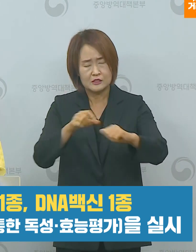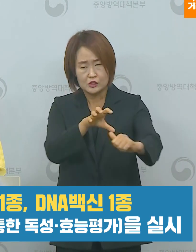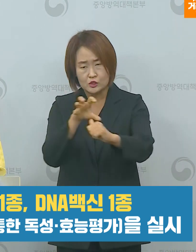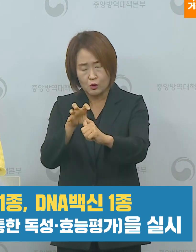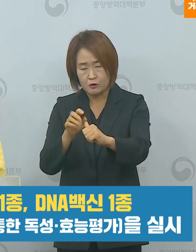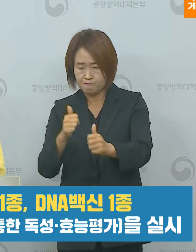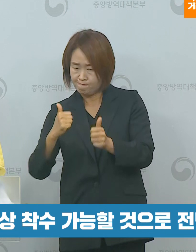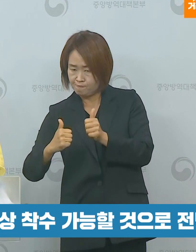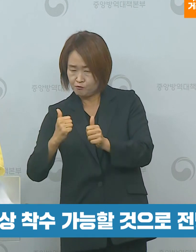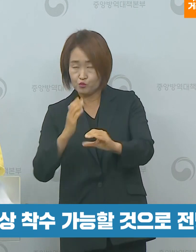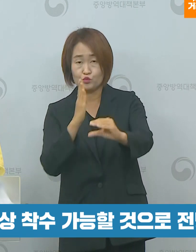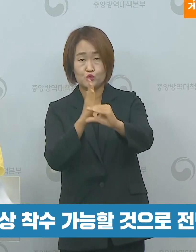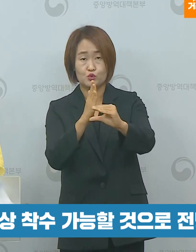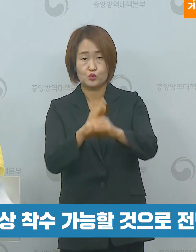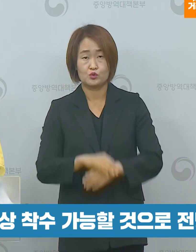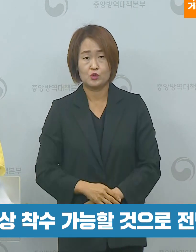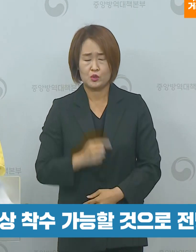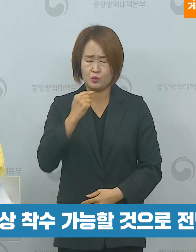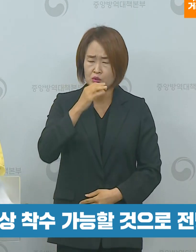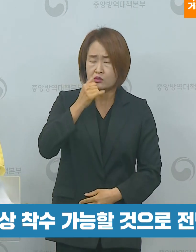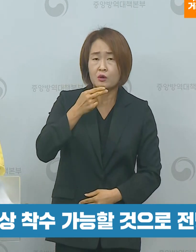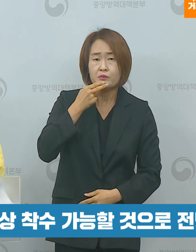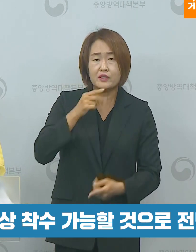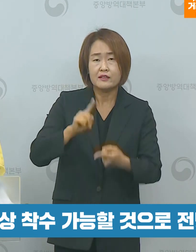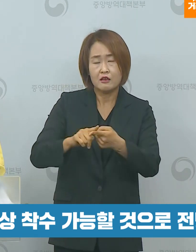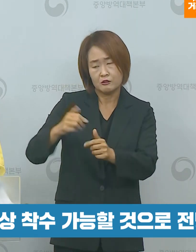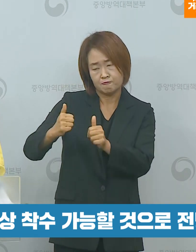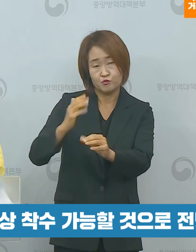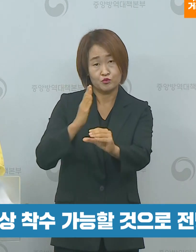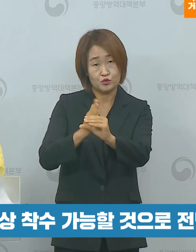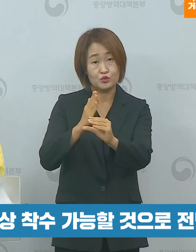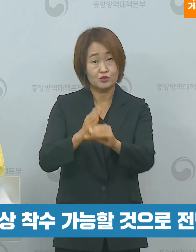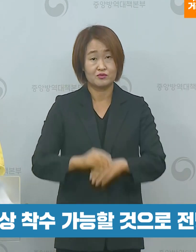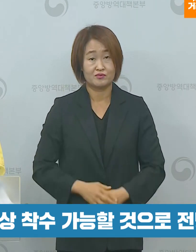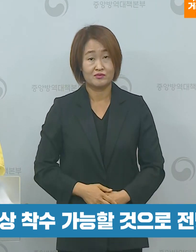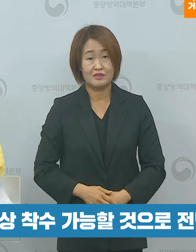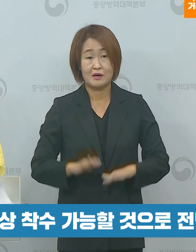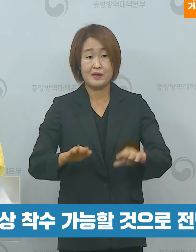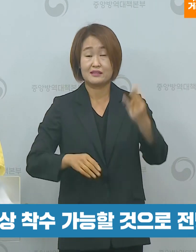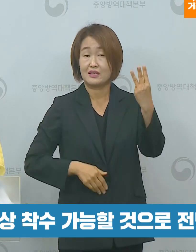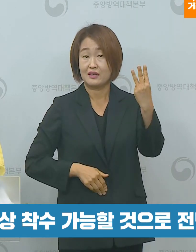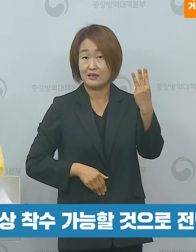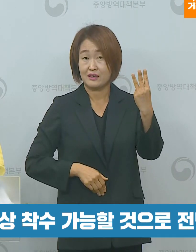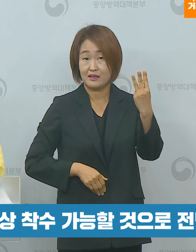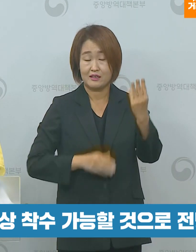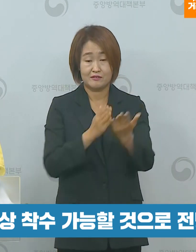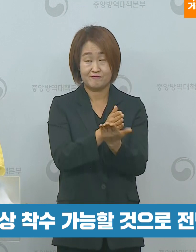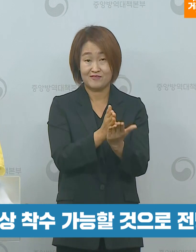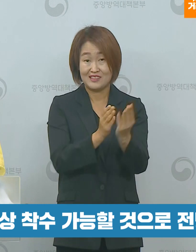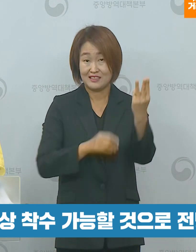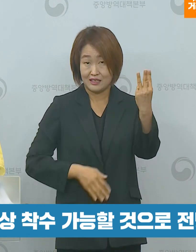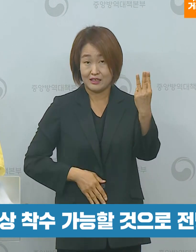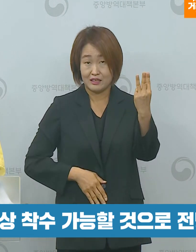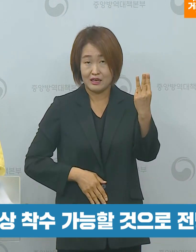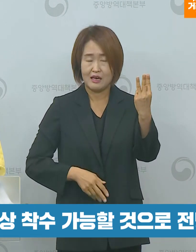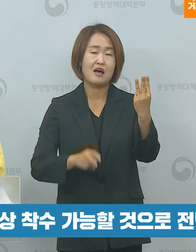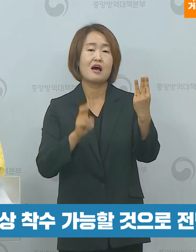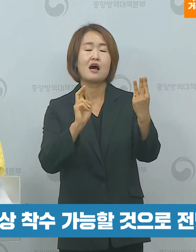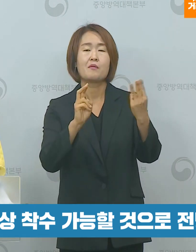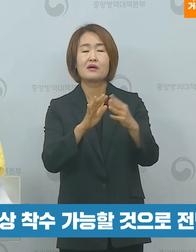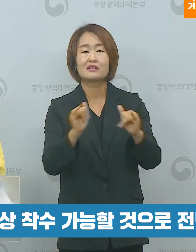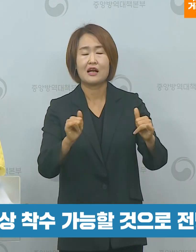있는 상황입니다. 연내 말씀드린 세 종의 백신 후보 모두 임상시험 착수가 가능할